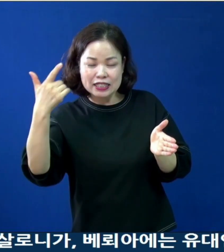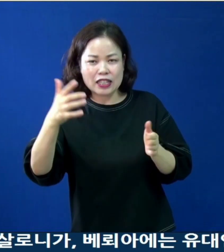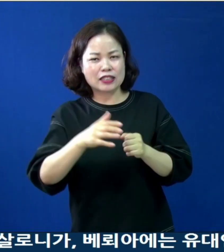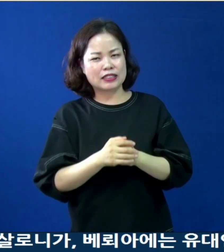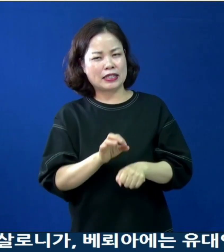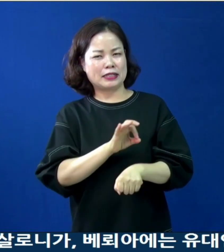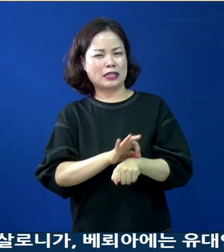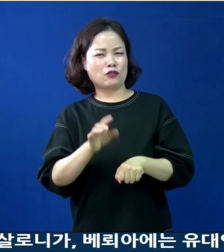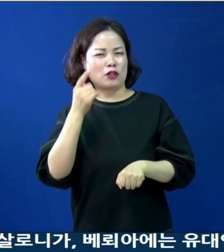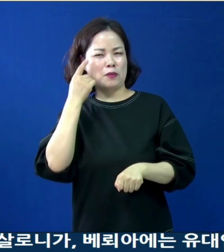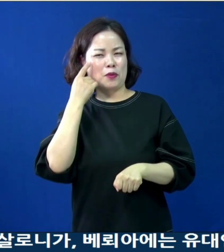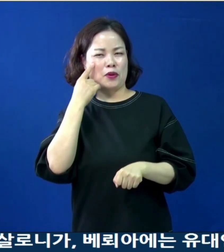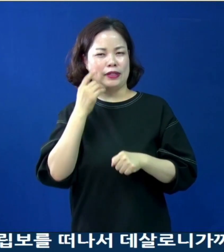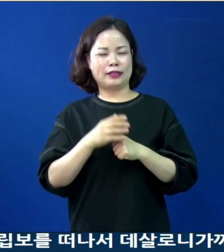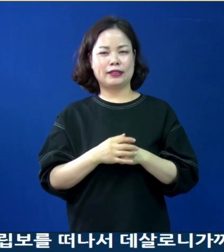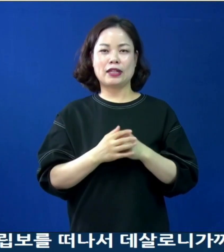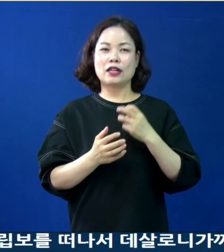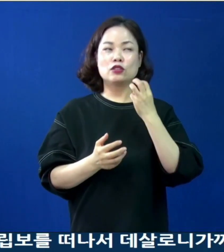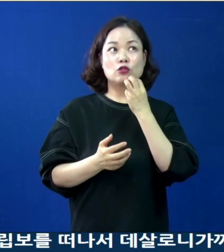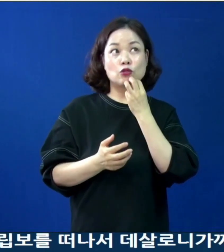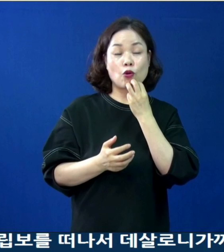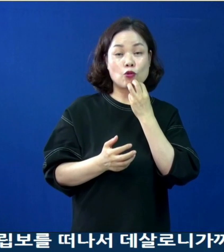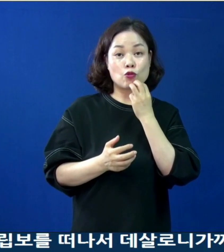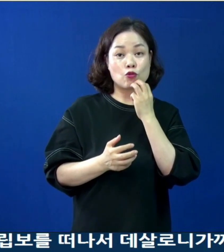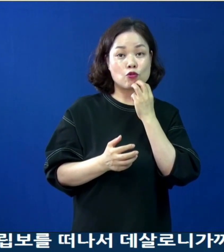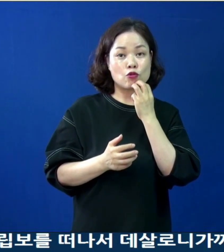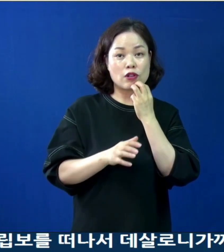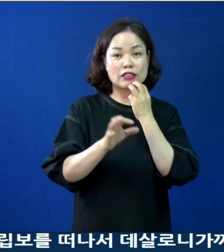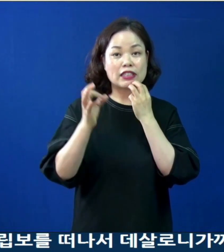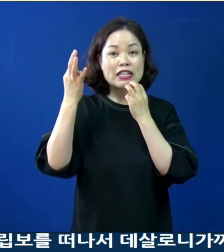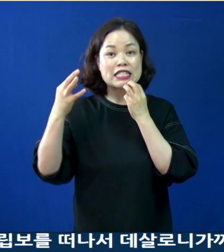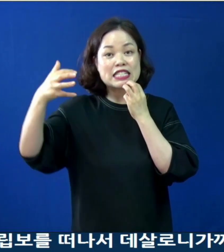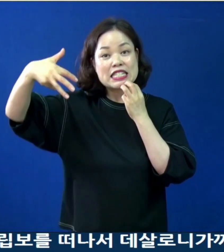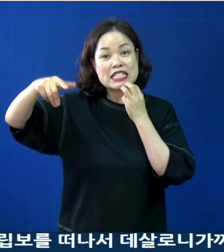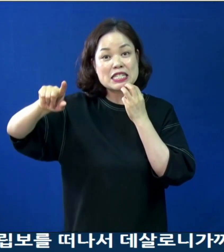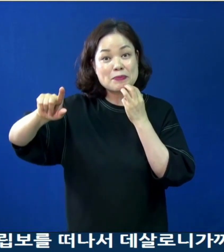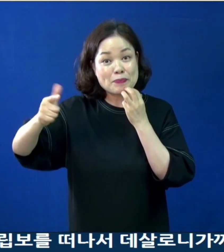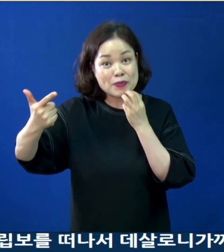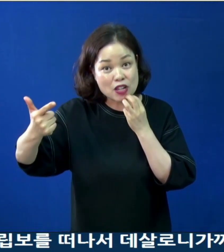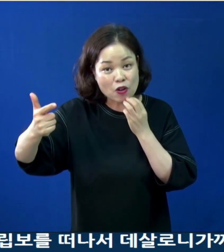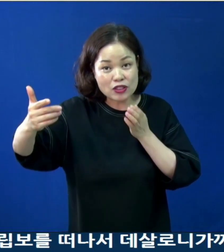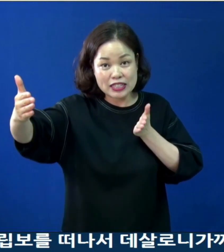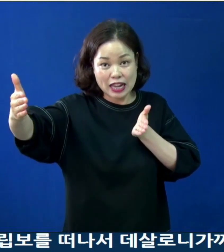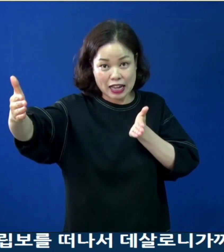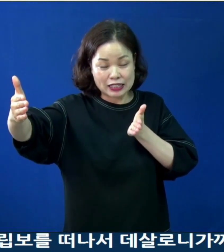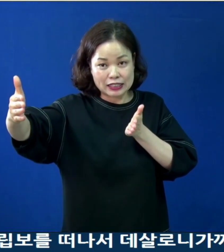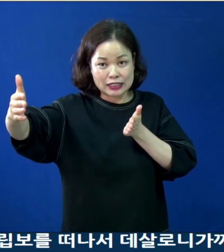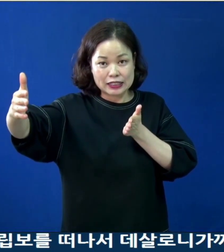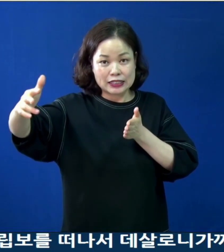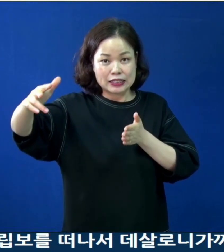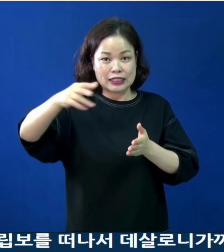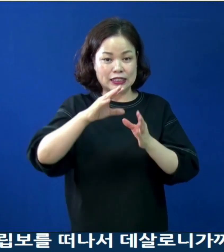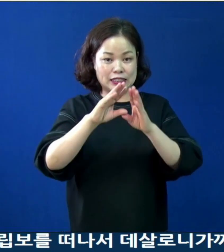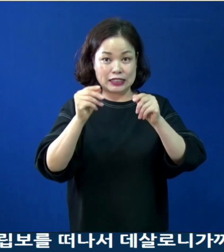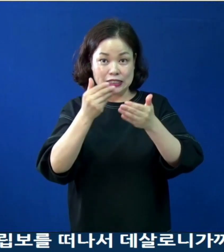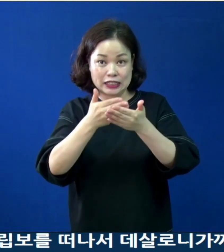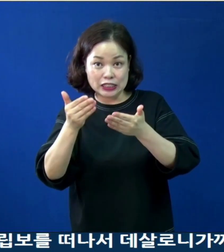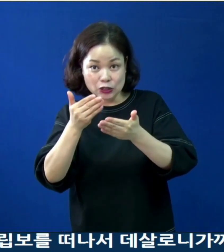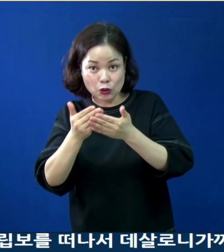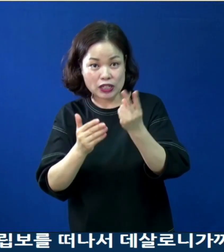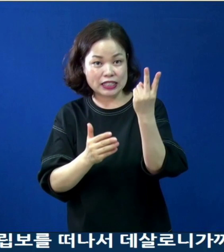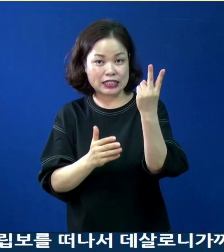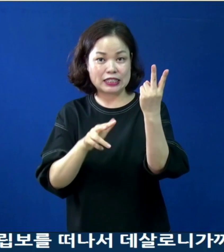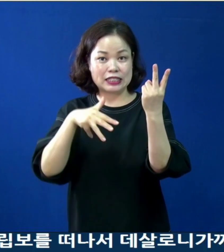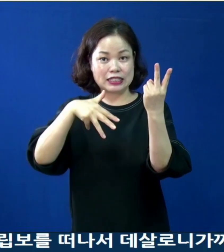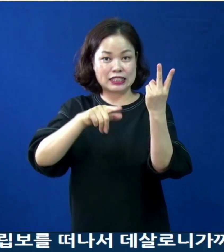대충 환산해 보니까 서울에서 한 김천 가는 거리인 것 같아요. 지도를 보면서 이제 2차 바울의